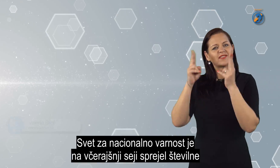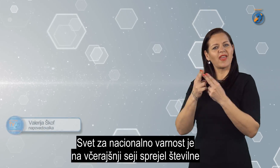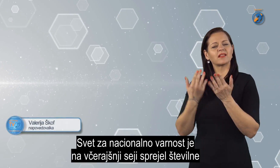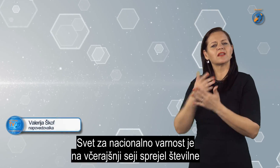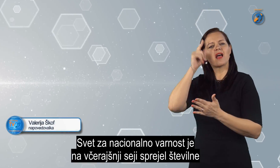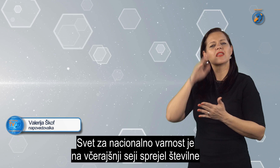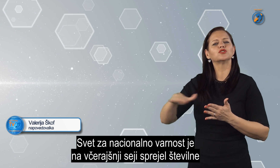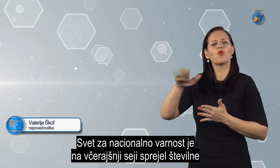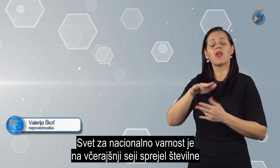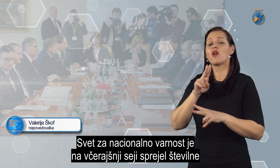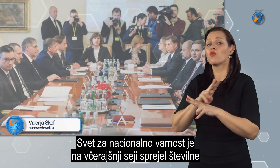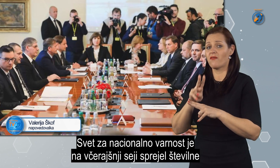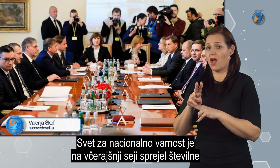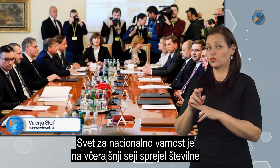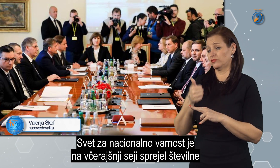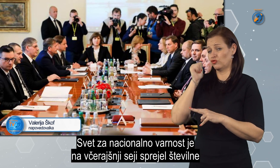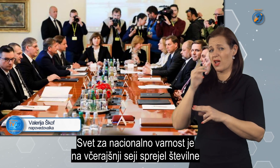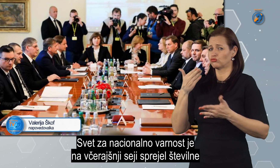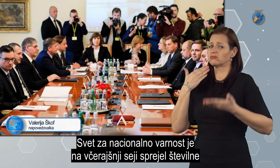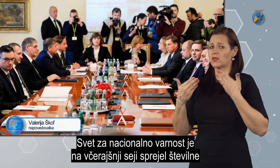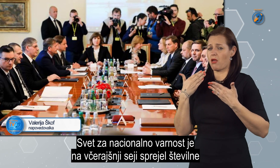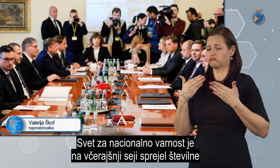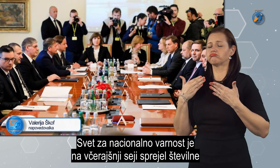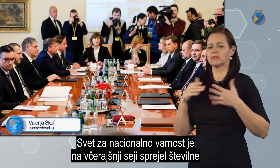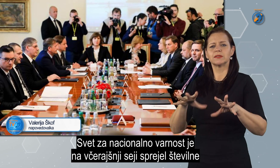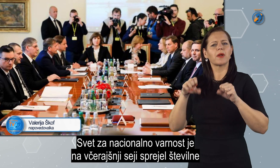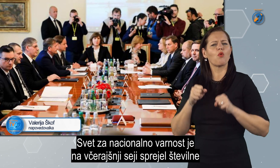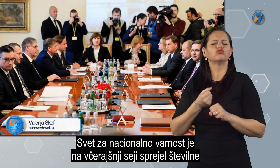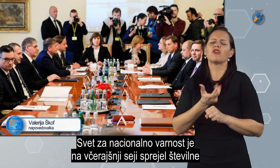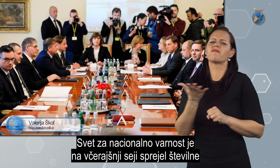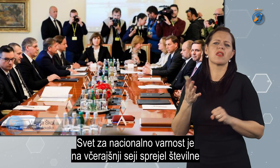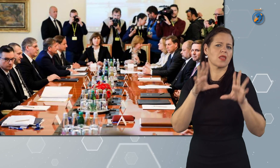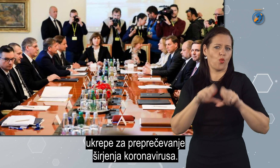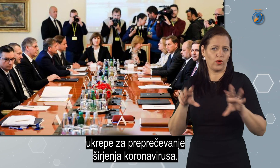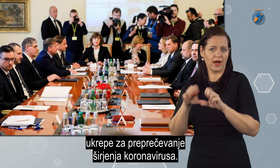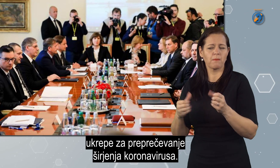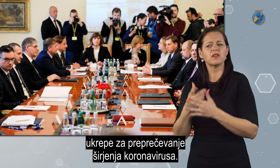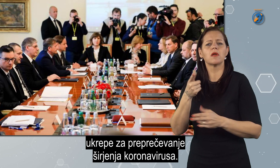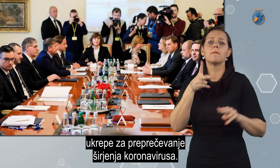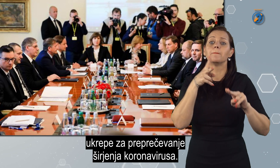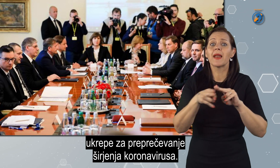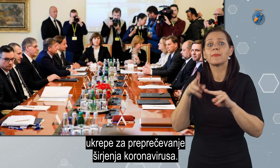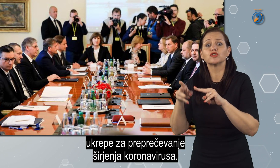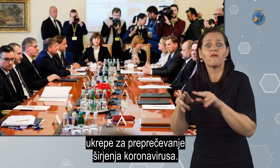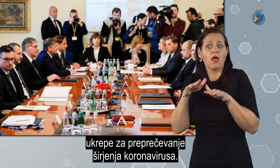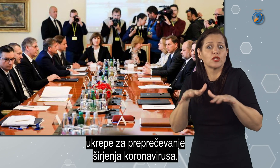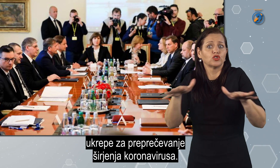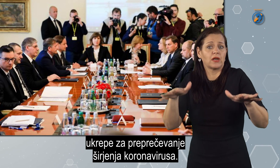Svet za nacionalno varnost je na včerajšnji seji sprejel številne ukrepe za preprečevanje širjenja koronavirusa.